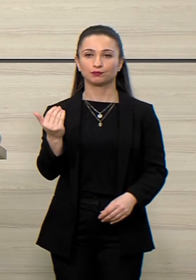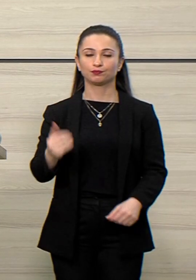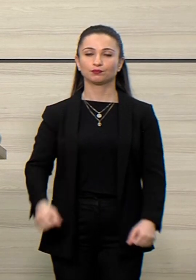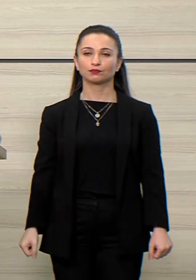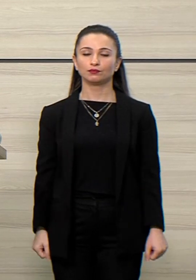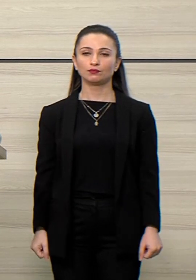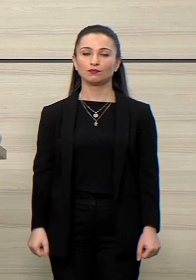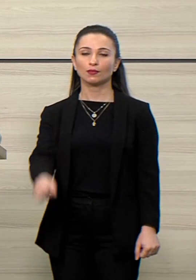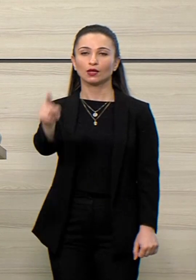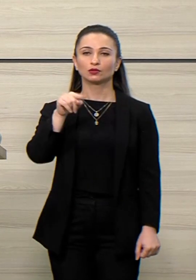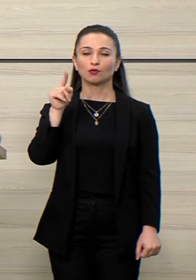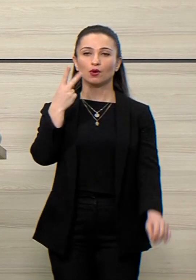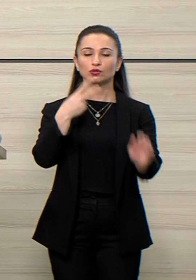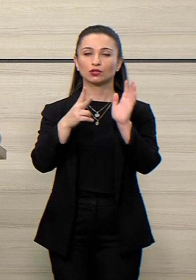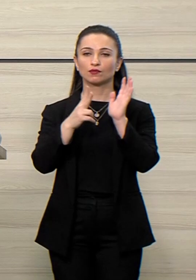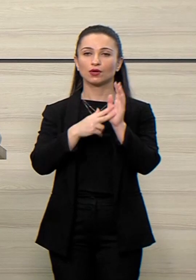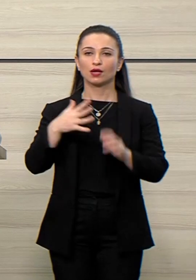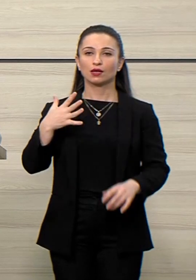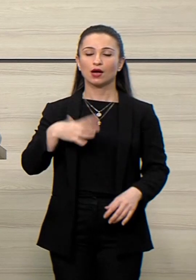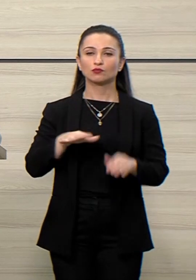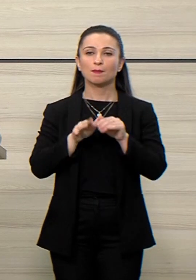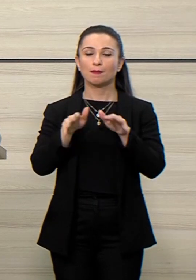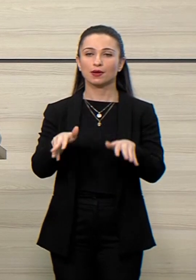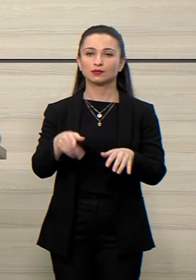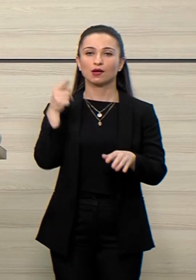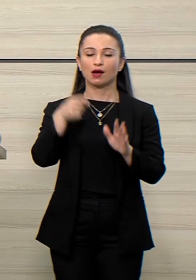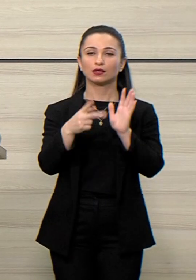3.15%. ნომერი 28 ქართული ფესვები,